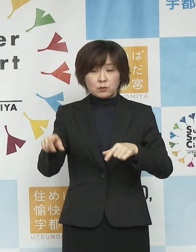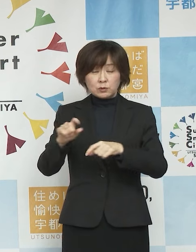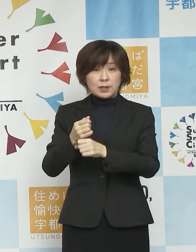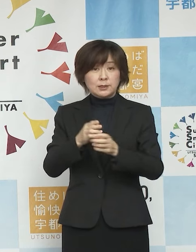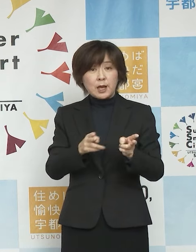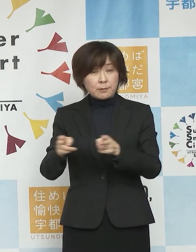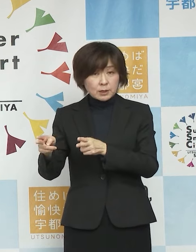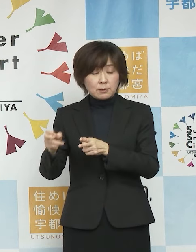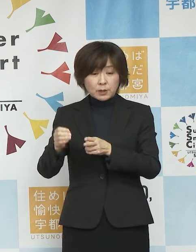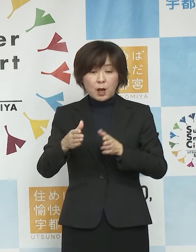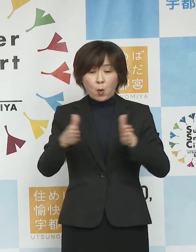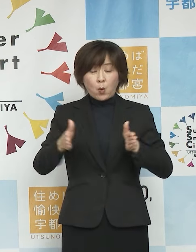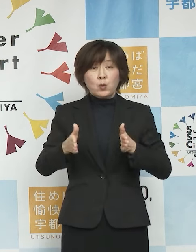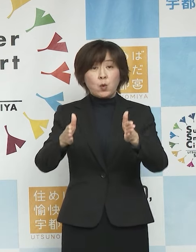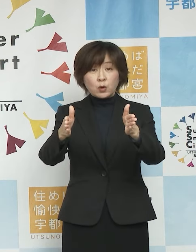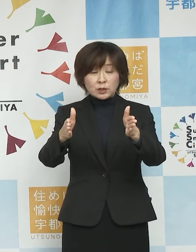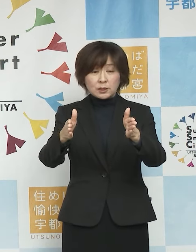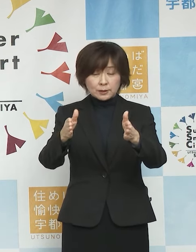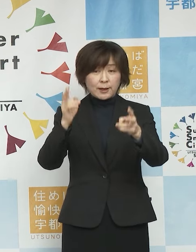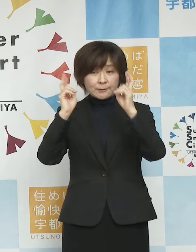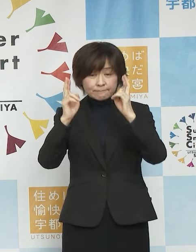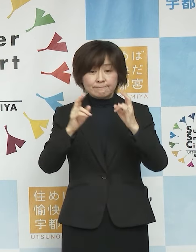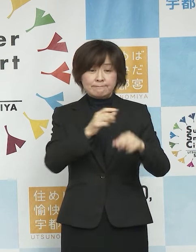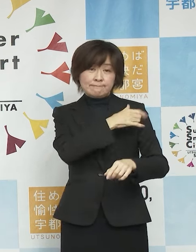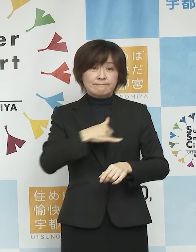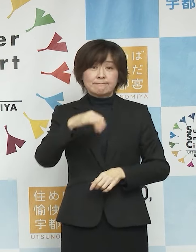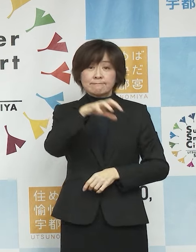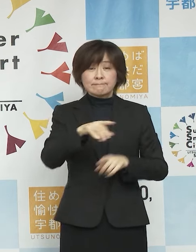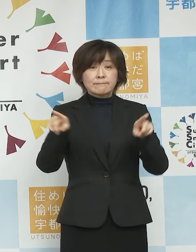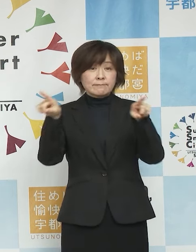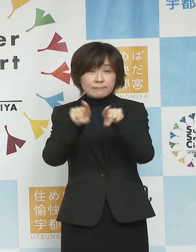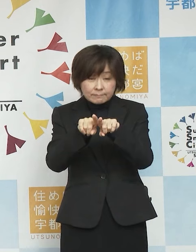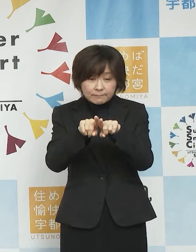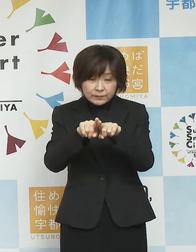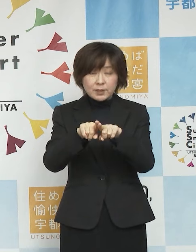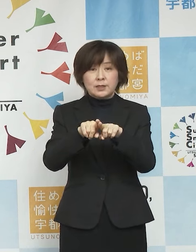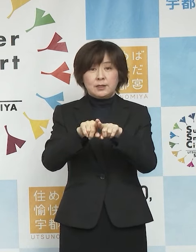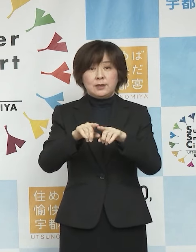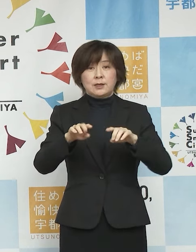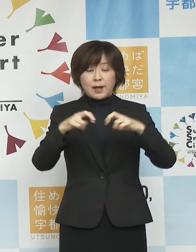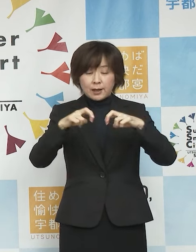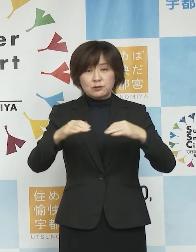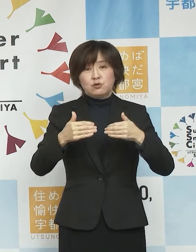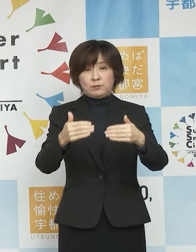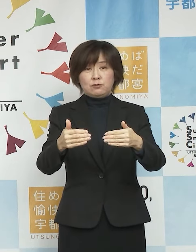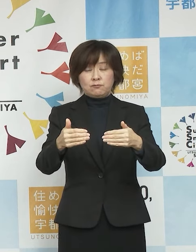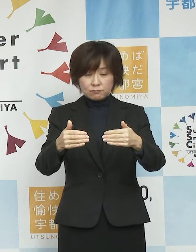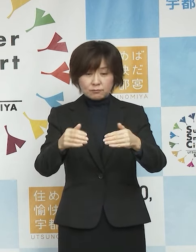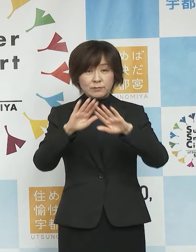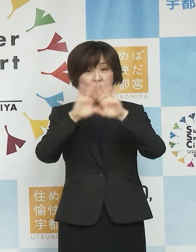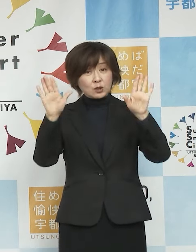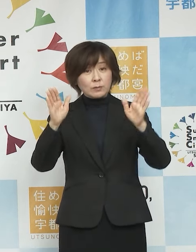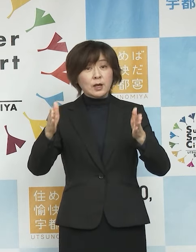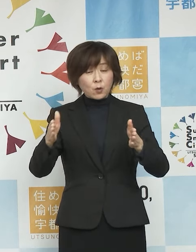大通沿線で官民一体となった開発を進めるとともに、中心市街地の昼間のにぎわいづ